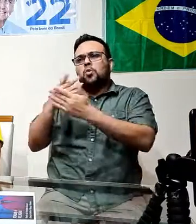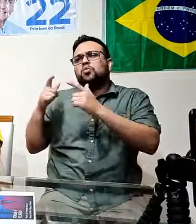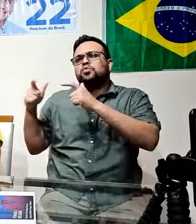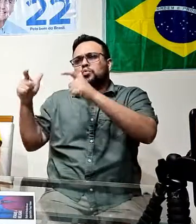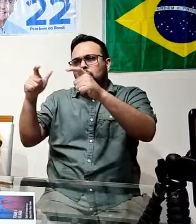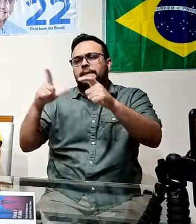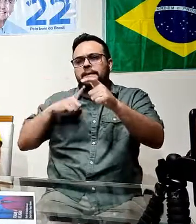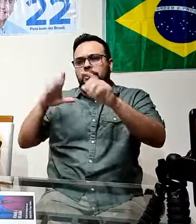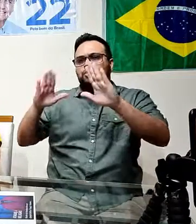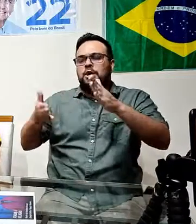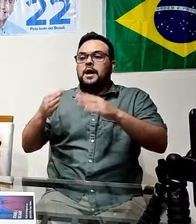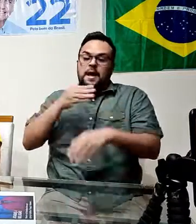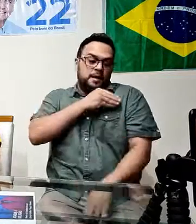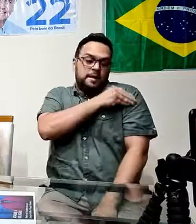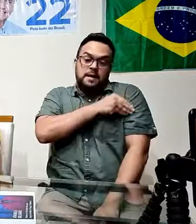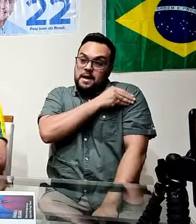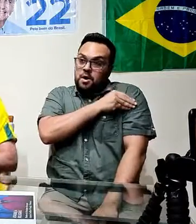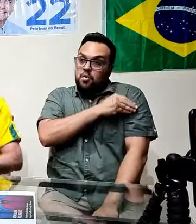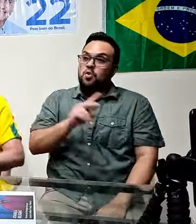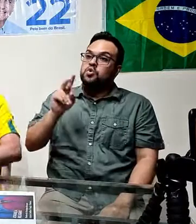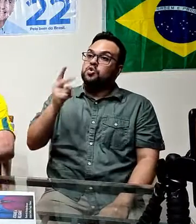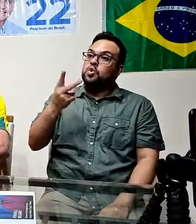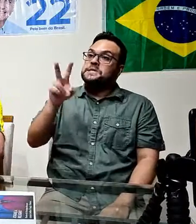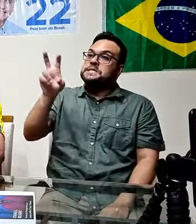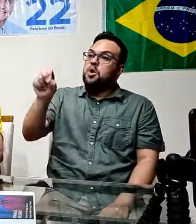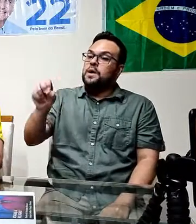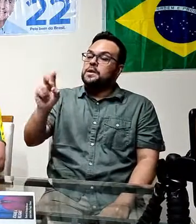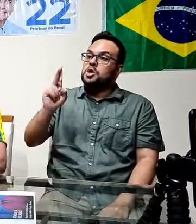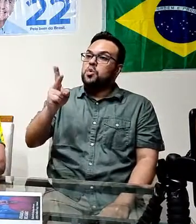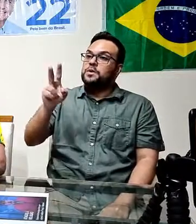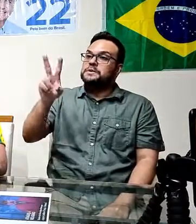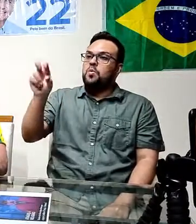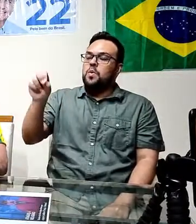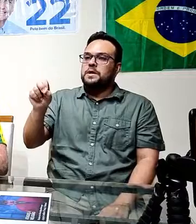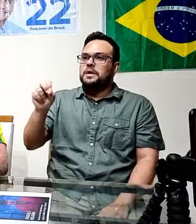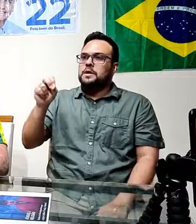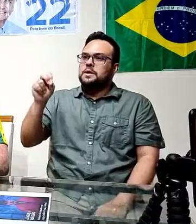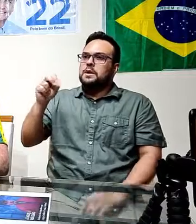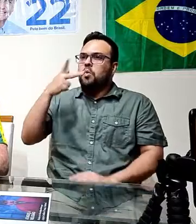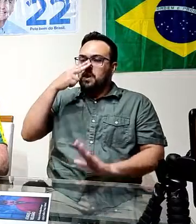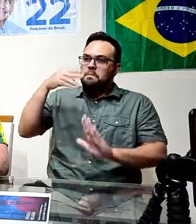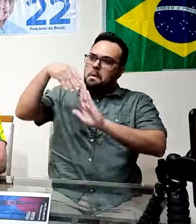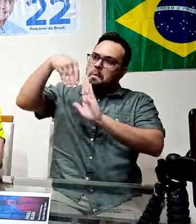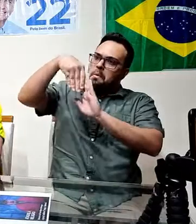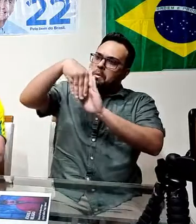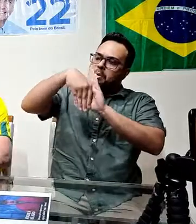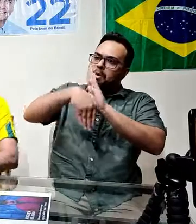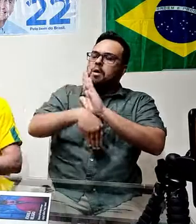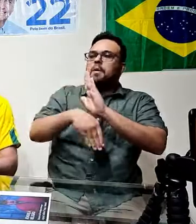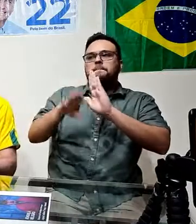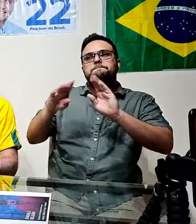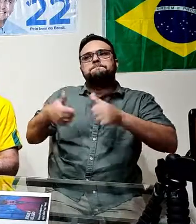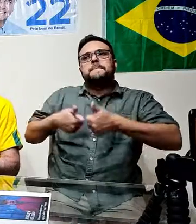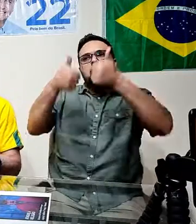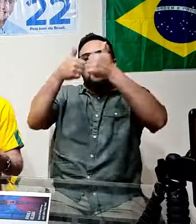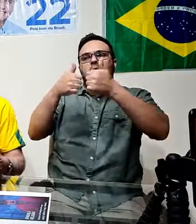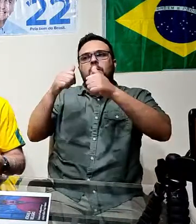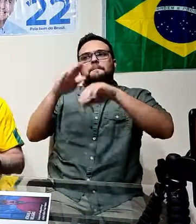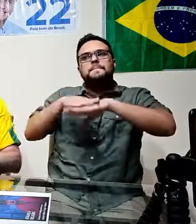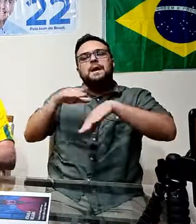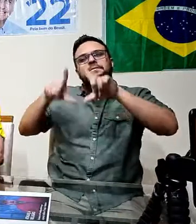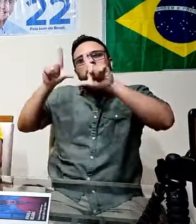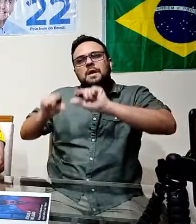Via etanol a R$ 2,50. Eu acho que chegou no limite, né, embaixo, né? Mas quanto mais cair, é melhor. E